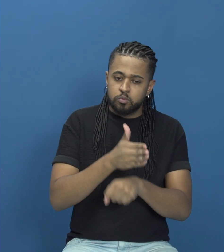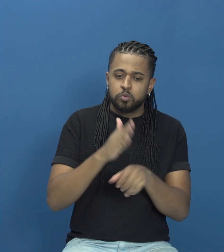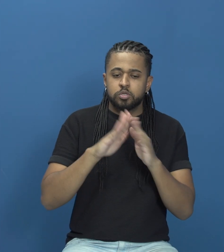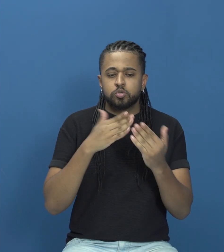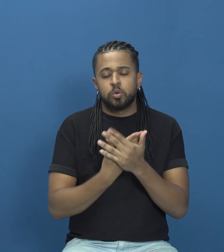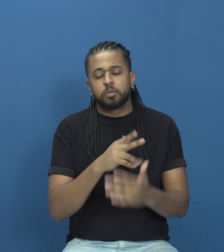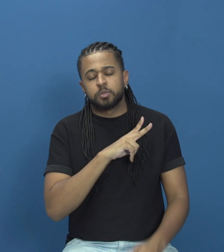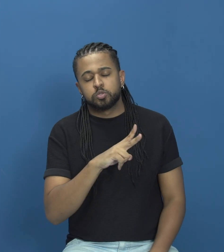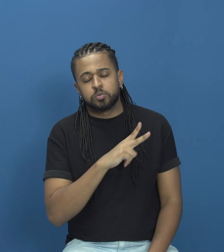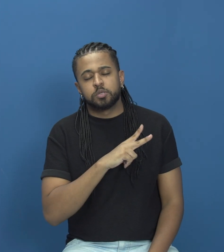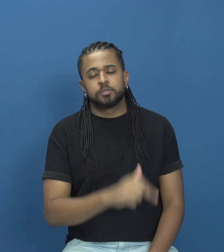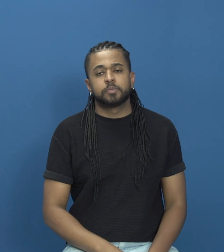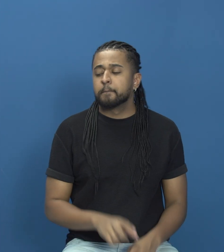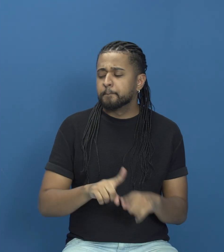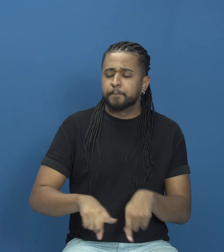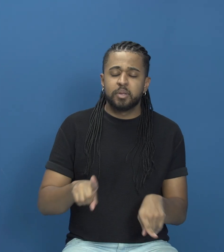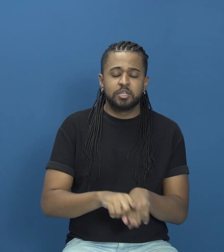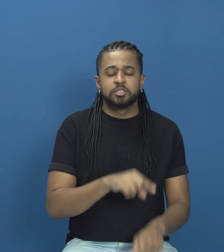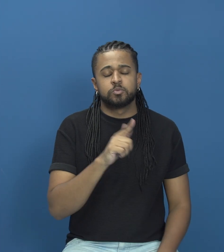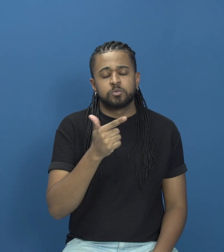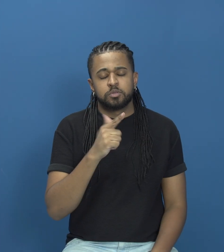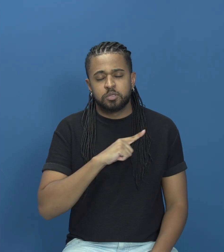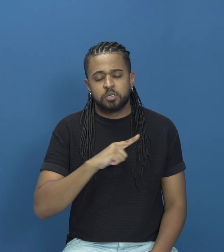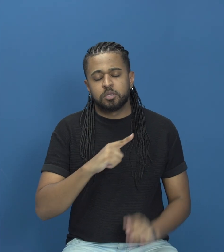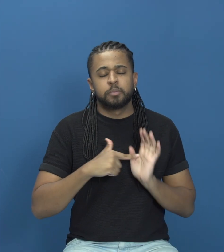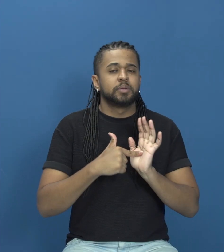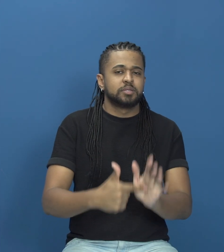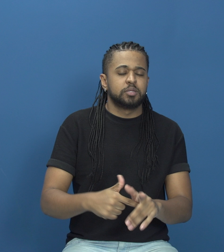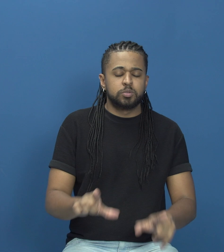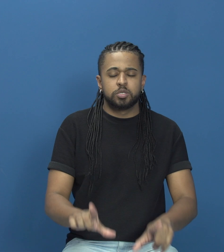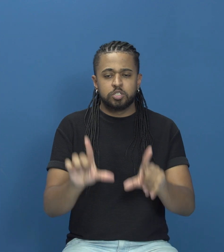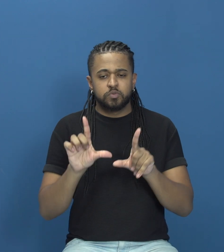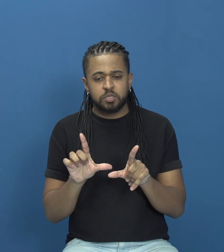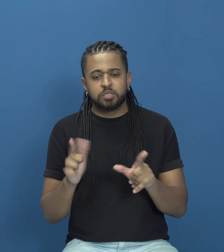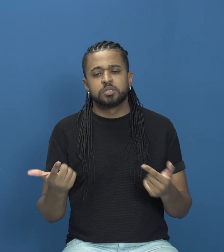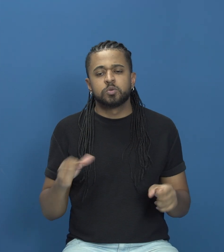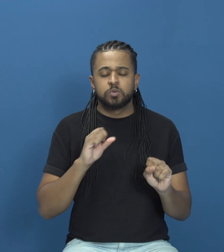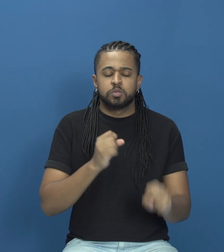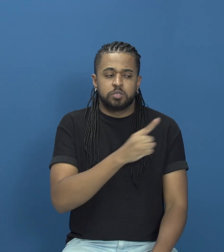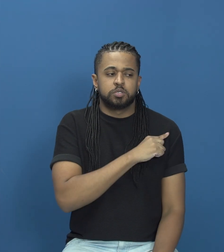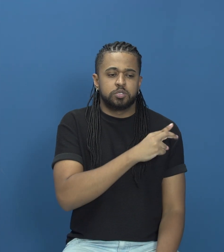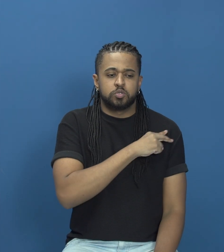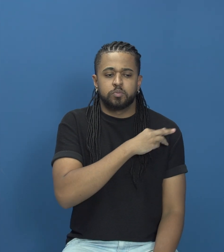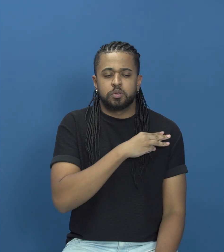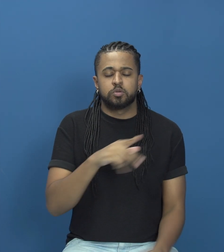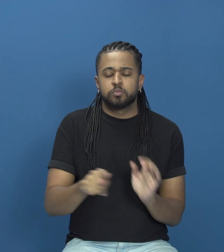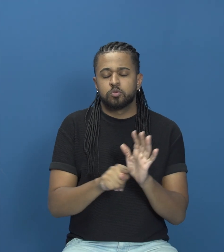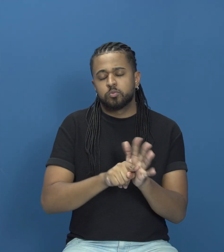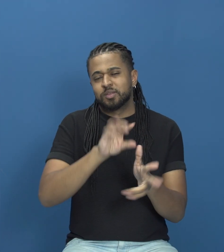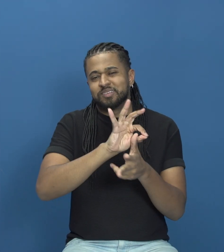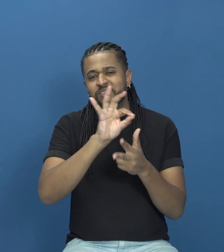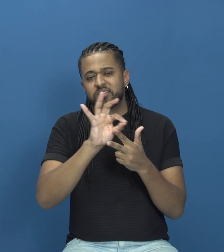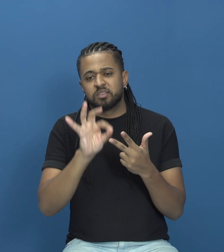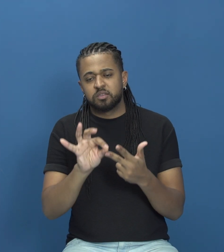escola privada, mesmo que tenha apresentado certificação do ensino médio pelo Exame Nacional do